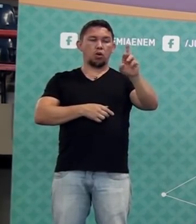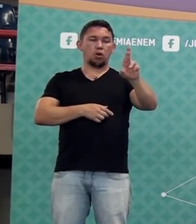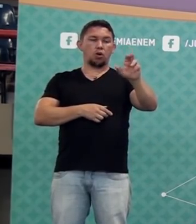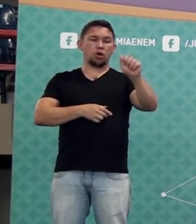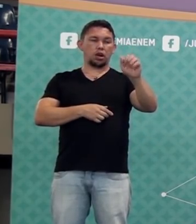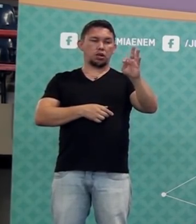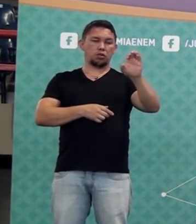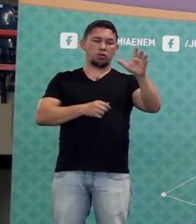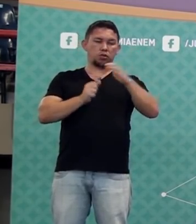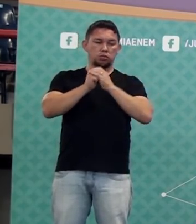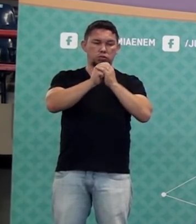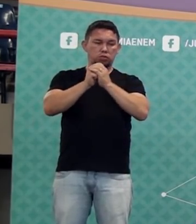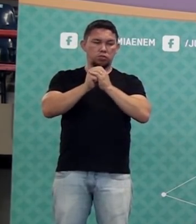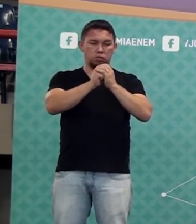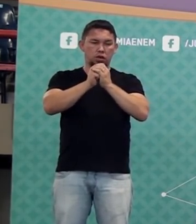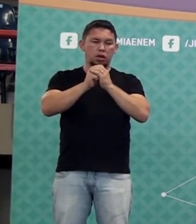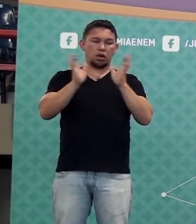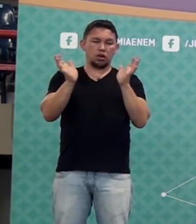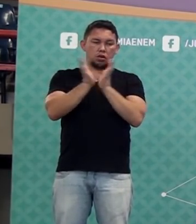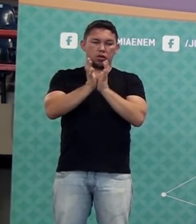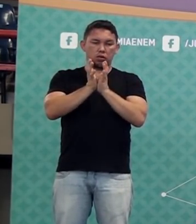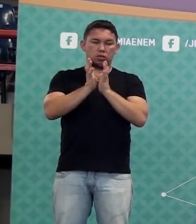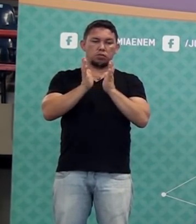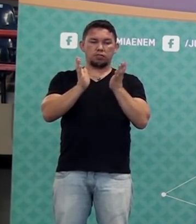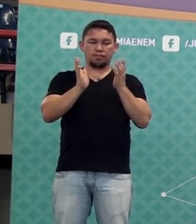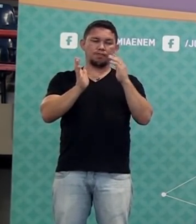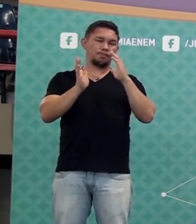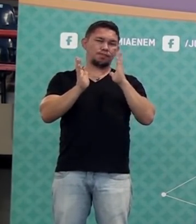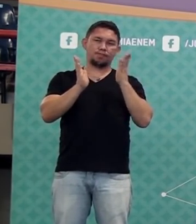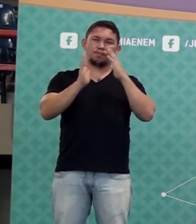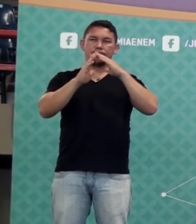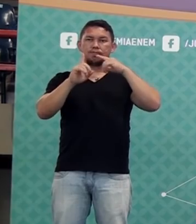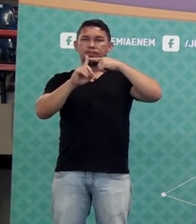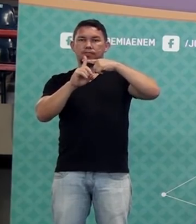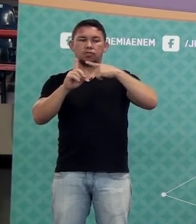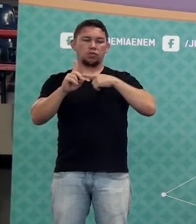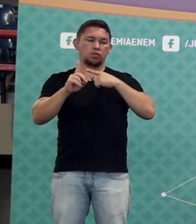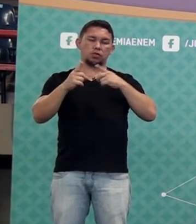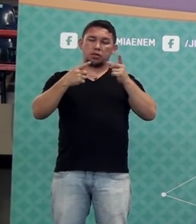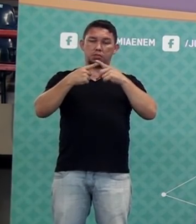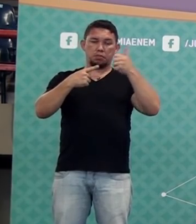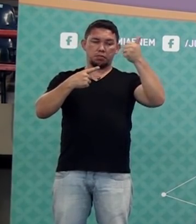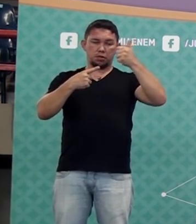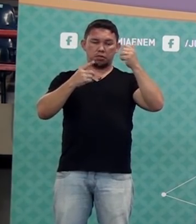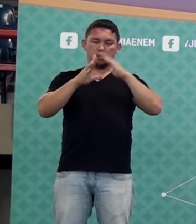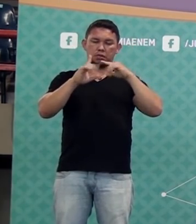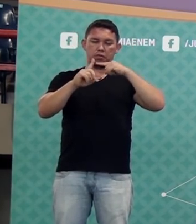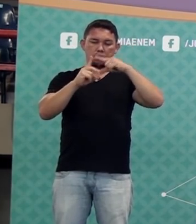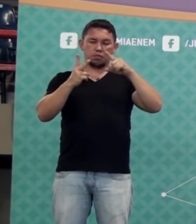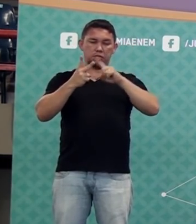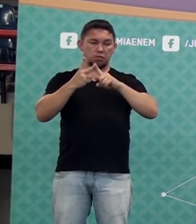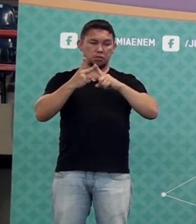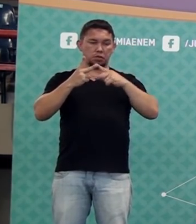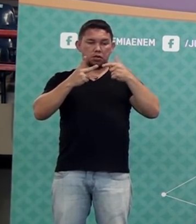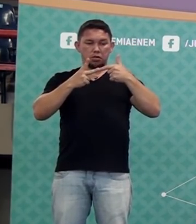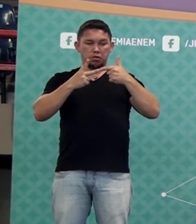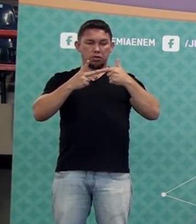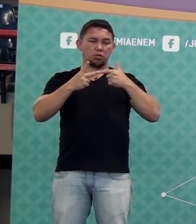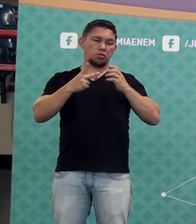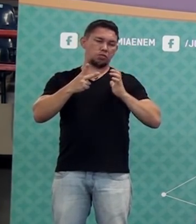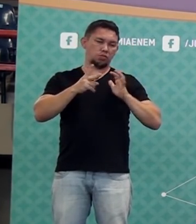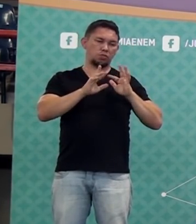os oratores? Os clérigos, que era o primeiro estado clero, segundo estado nobreza, terceiro estado